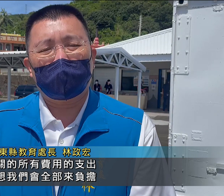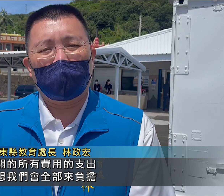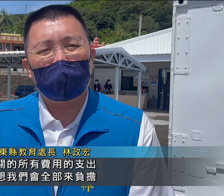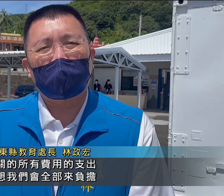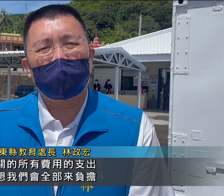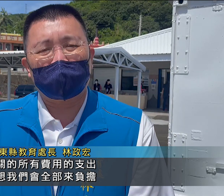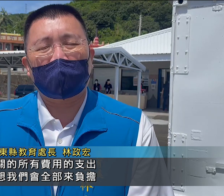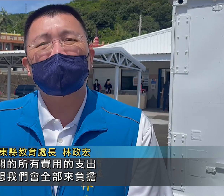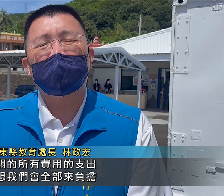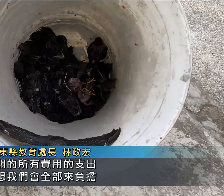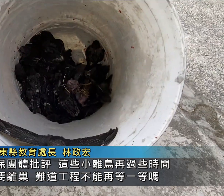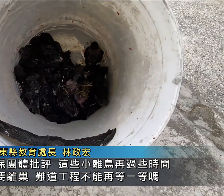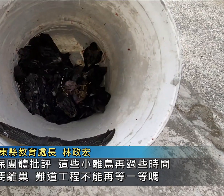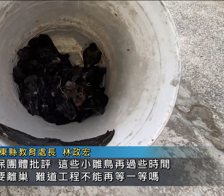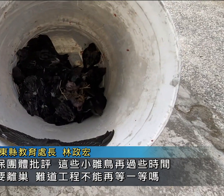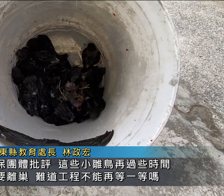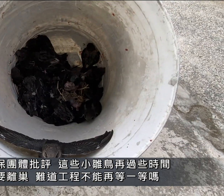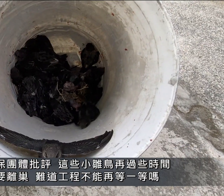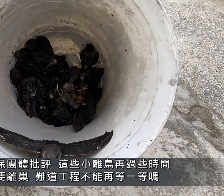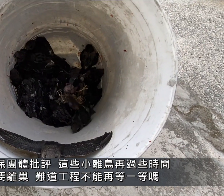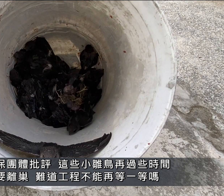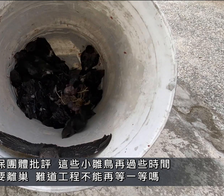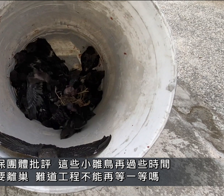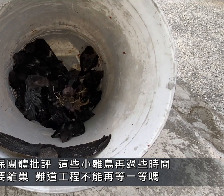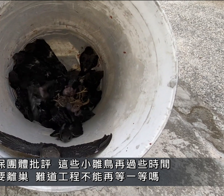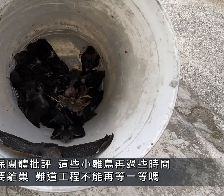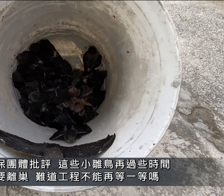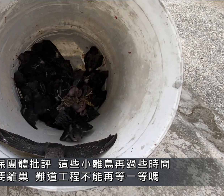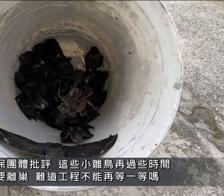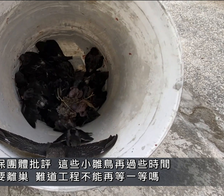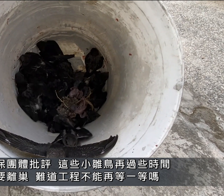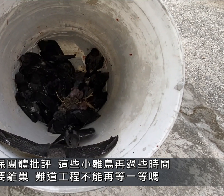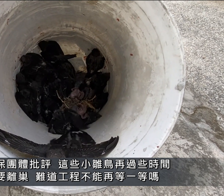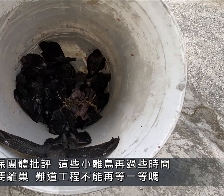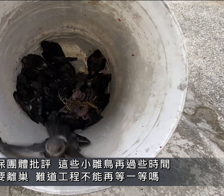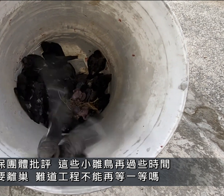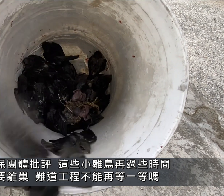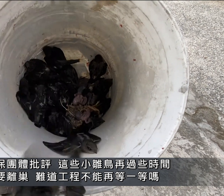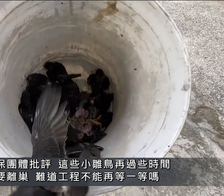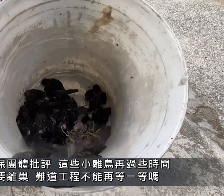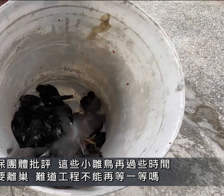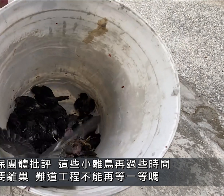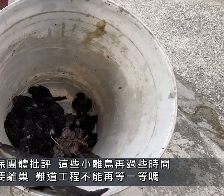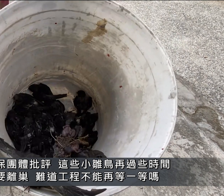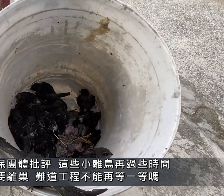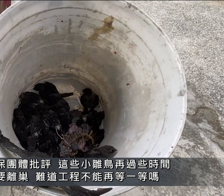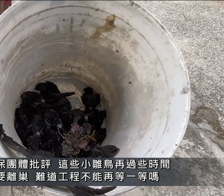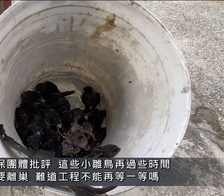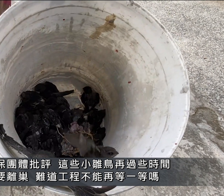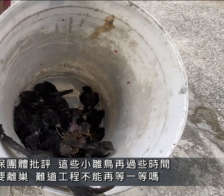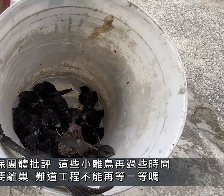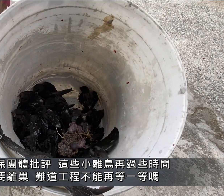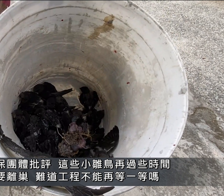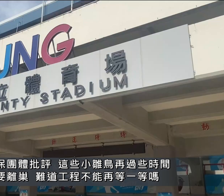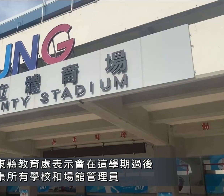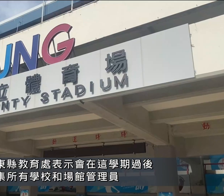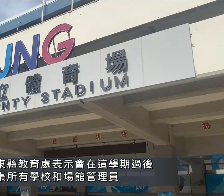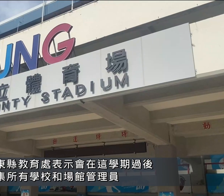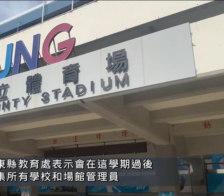部来负担。 环保团体批评这些小雏鸟再过些时间就要离巢，难道工程不能再等一等吗？台东县教育处表